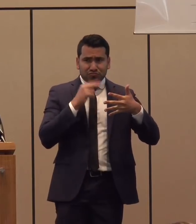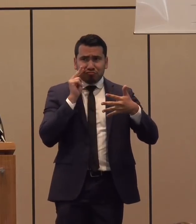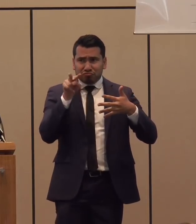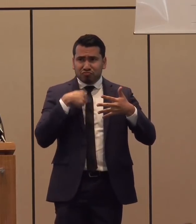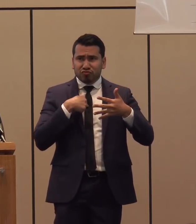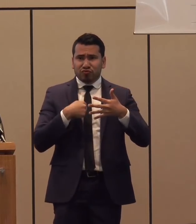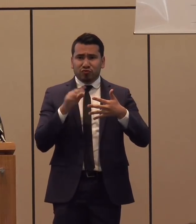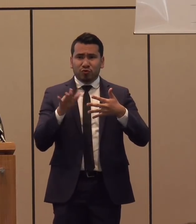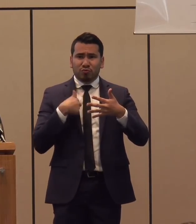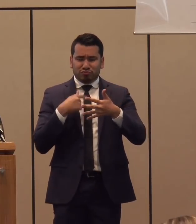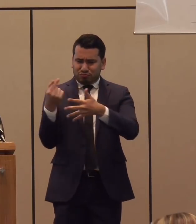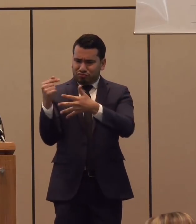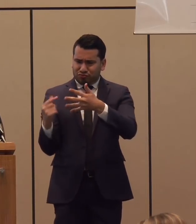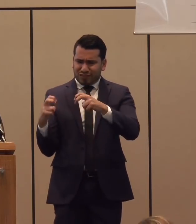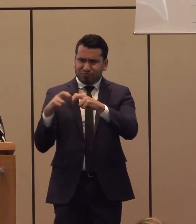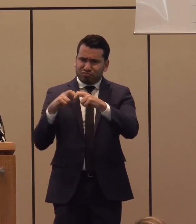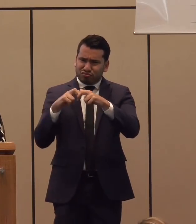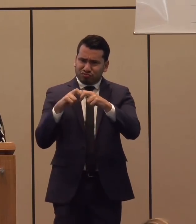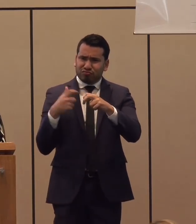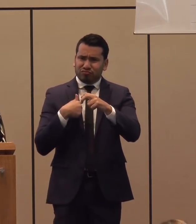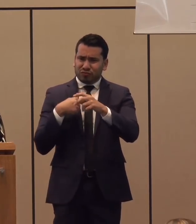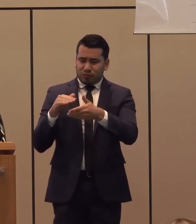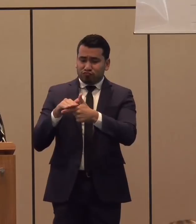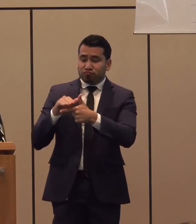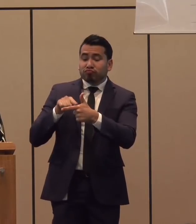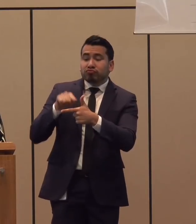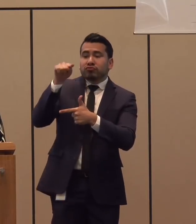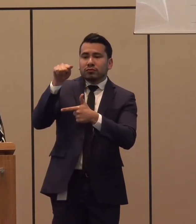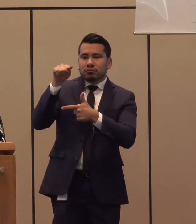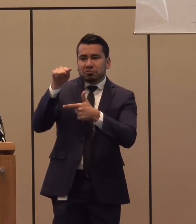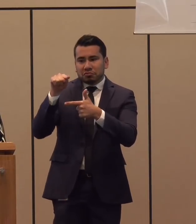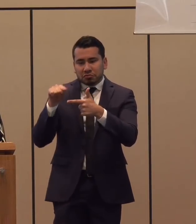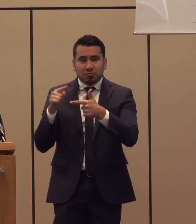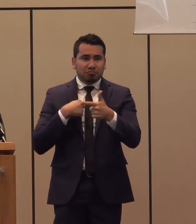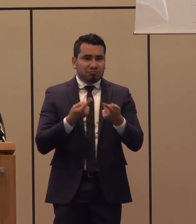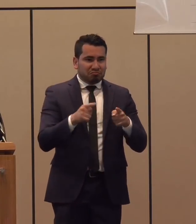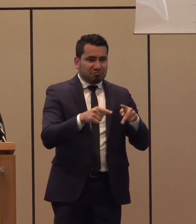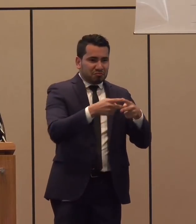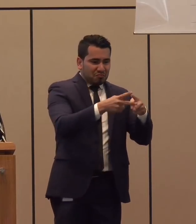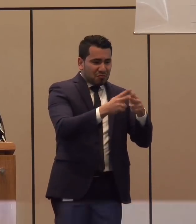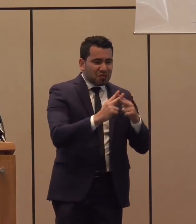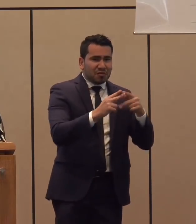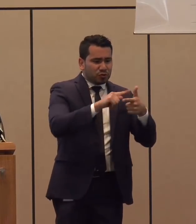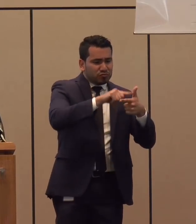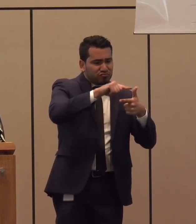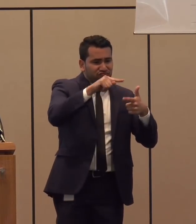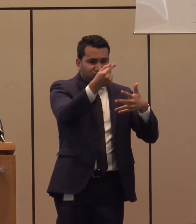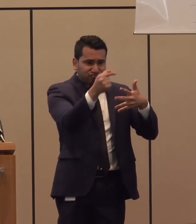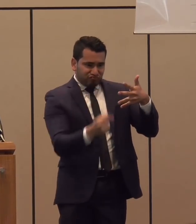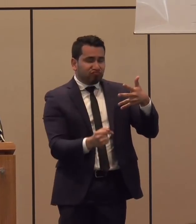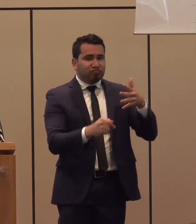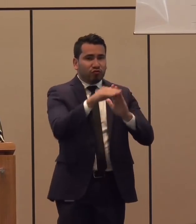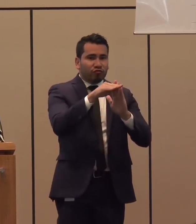energía y el consumo de crédito hay unos indicadores que